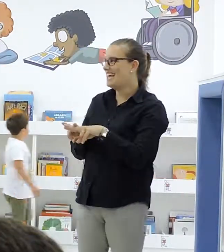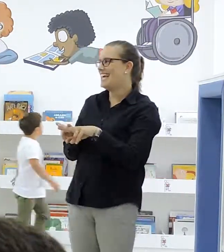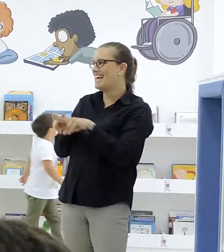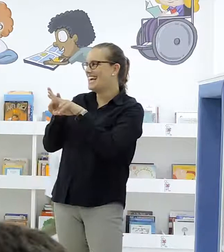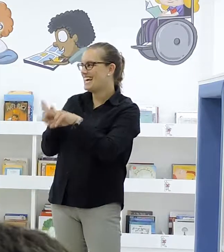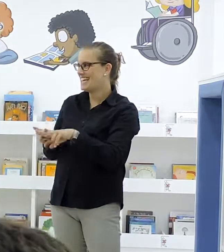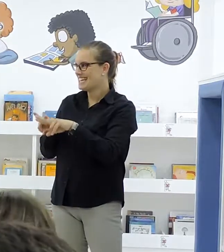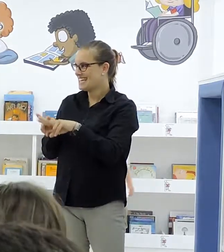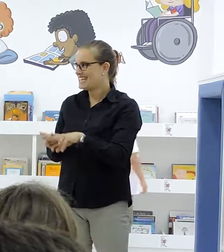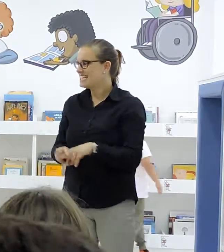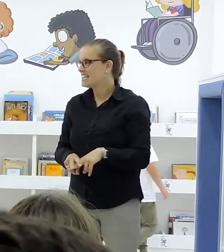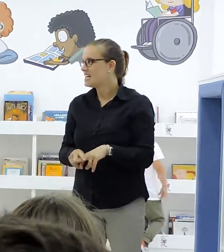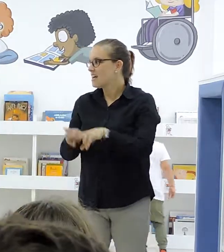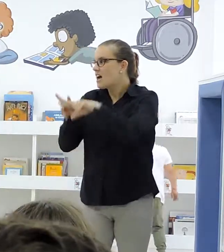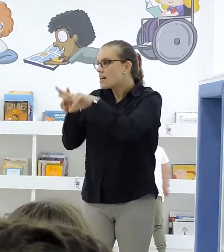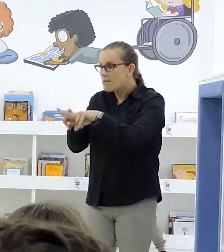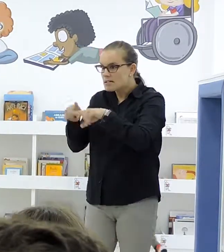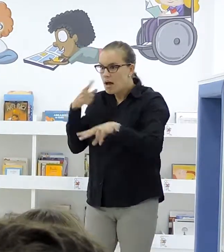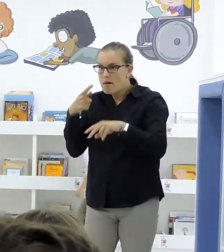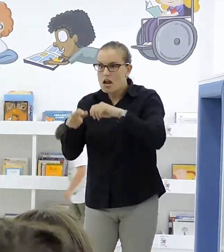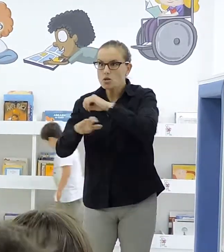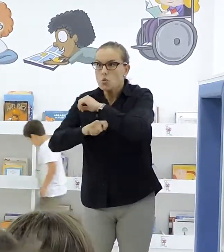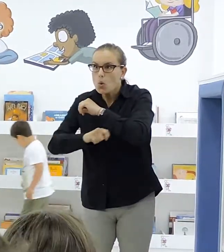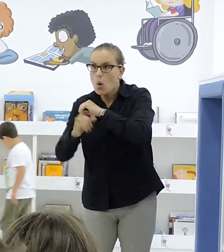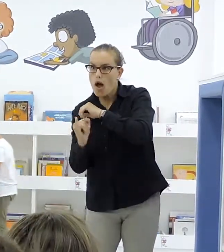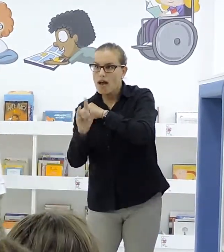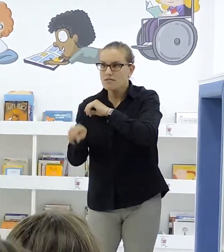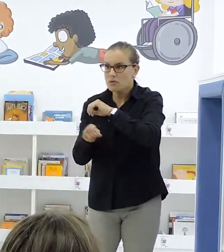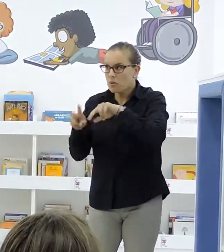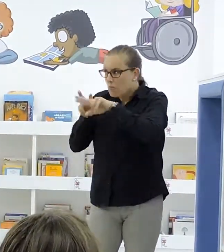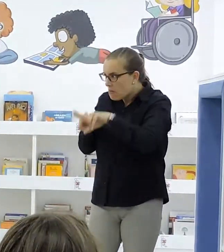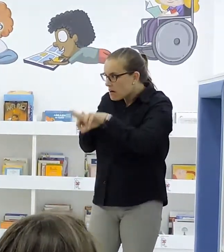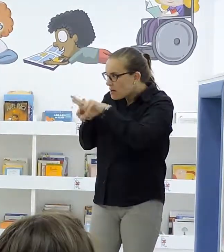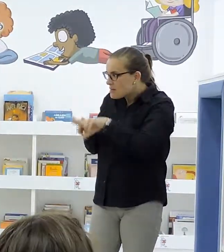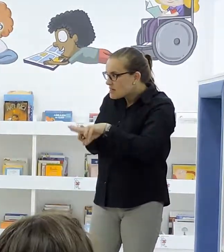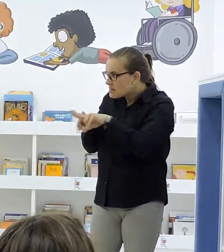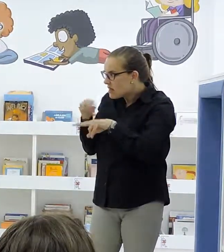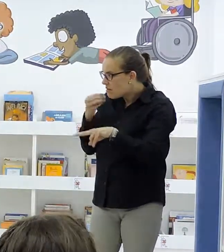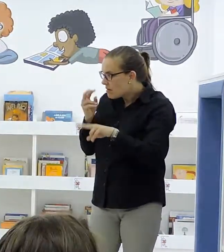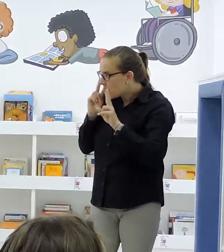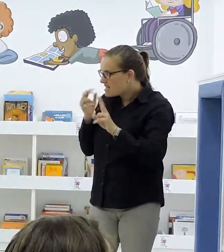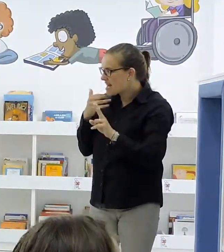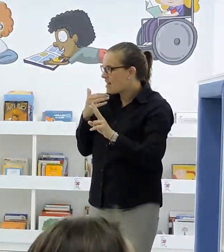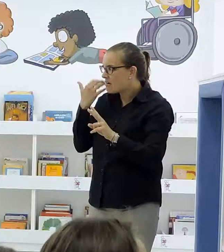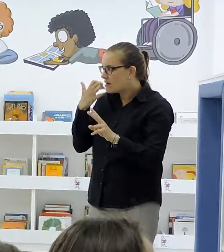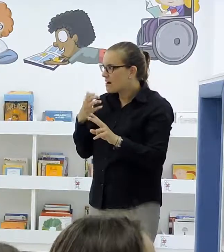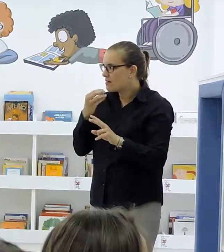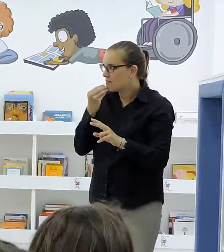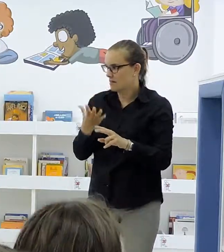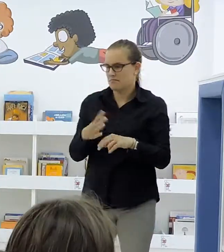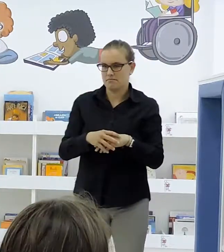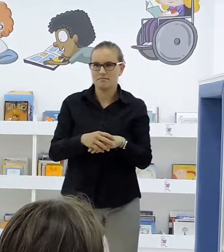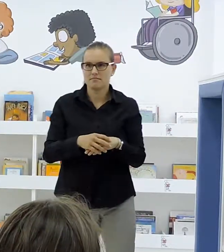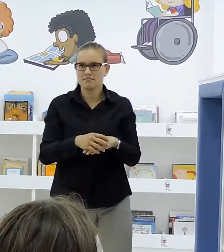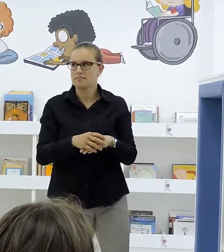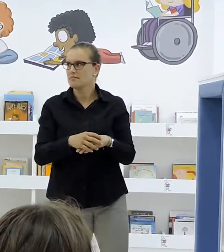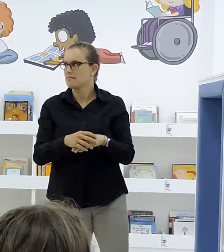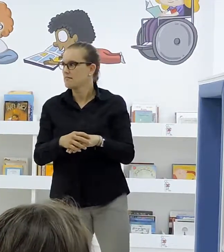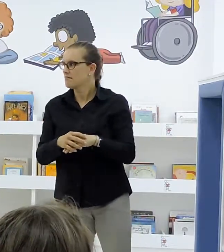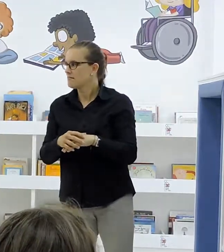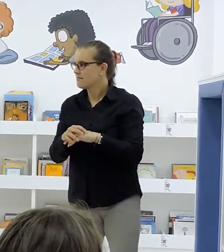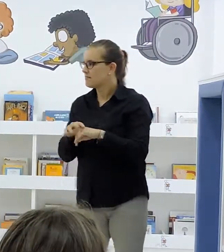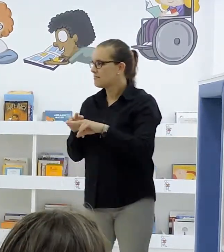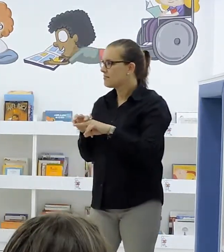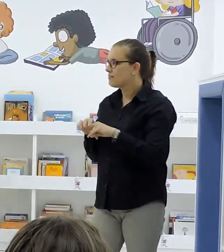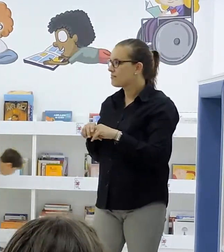Sí, no, yo qué sé, pueden tener algún truco, son un mago, o sea que... ¿No? Si tienen algo raro, seguro. Vale. Quédate